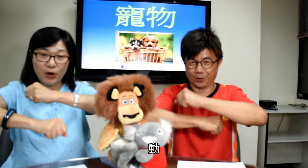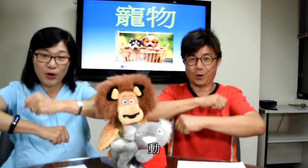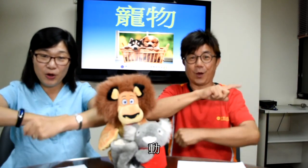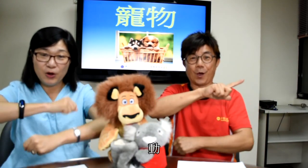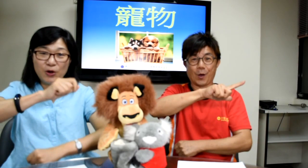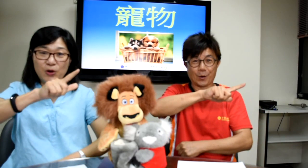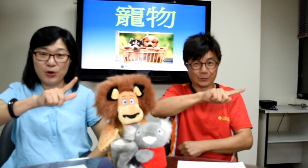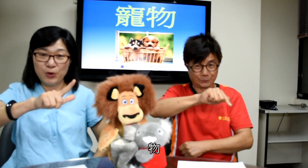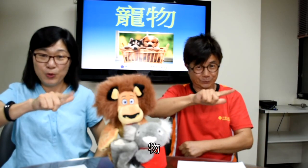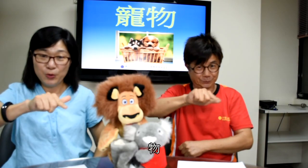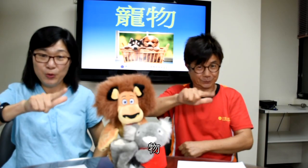动物，